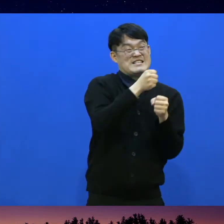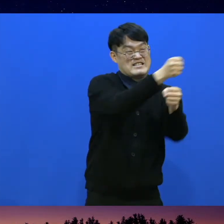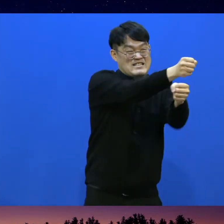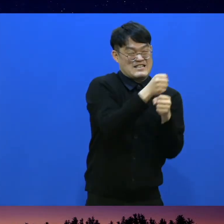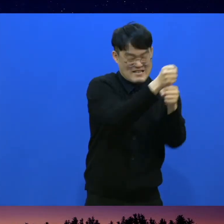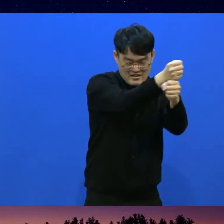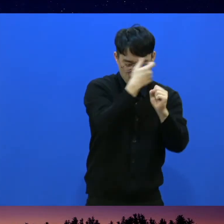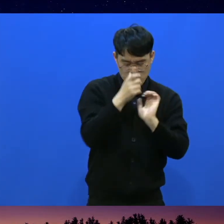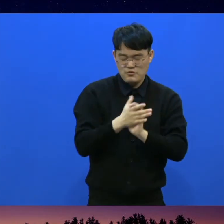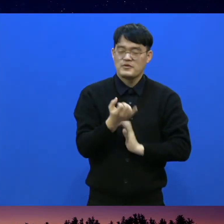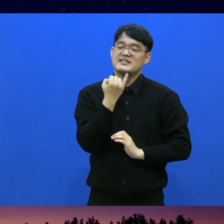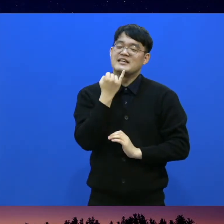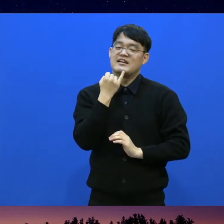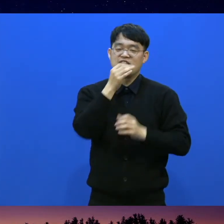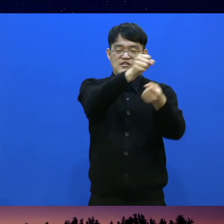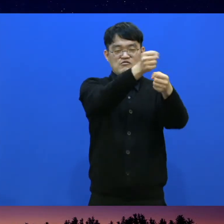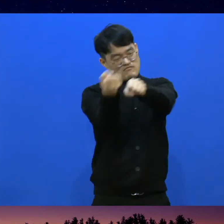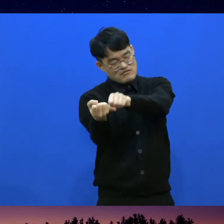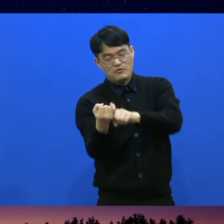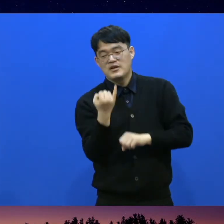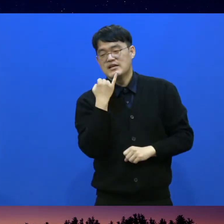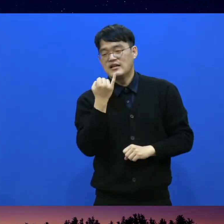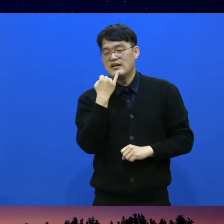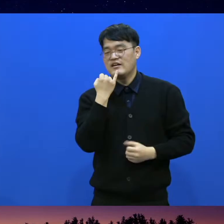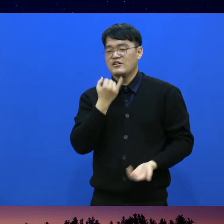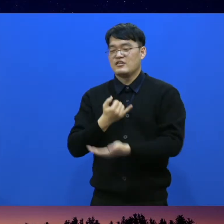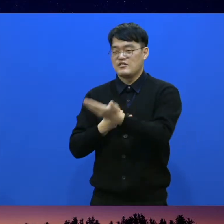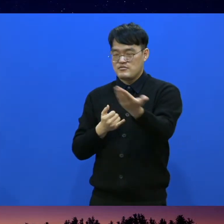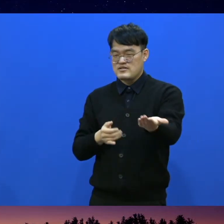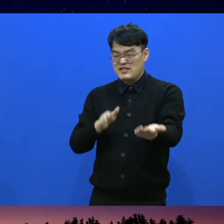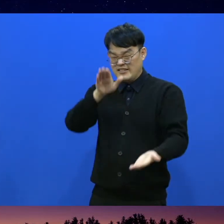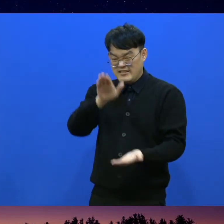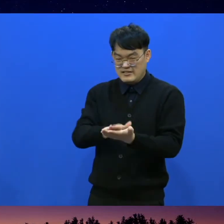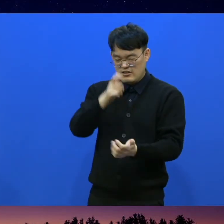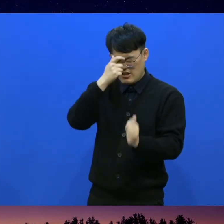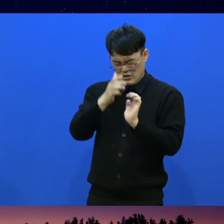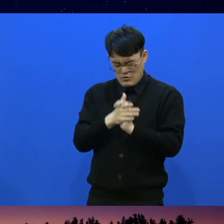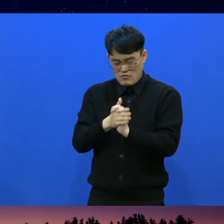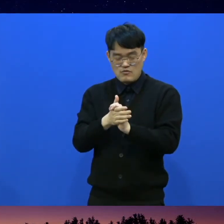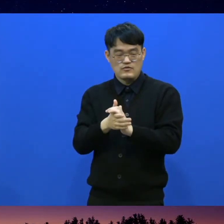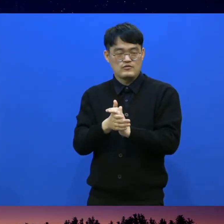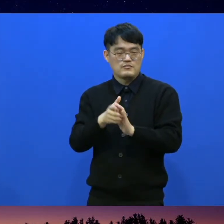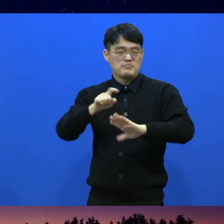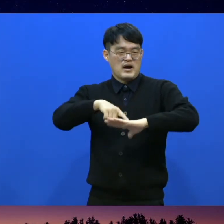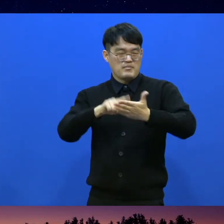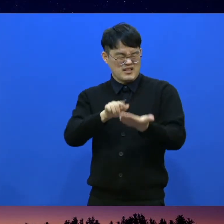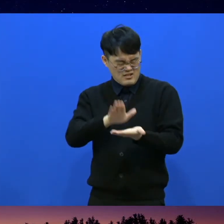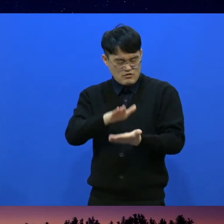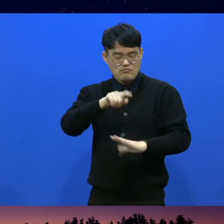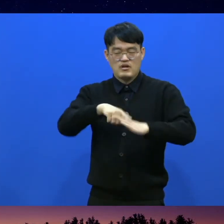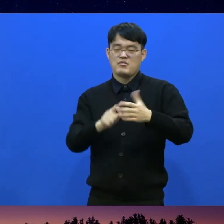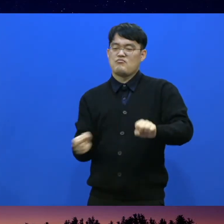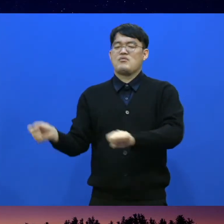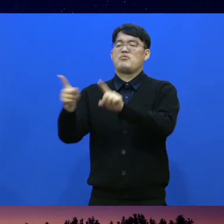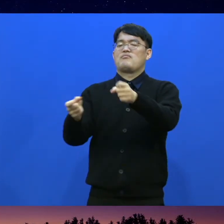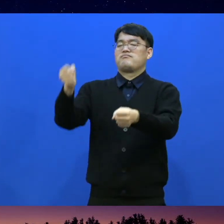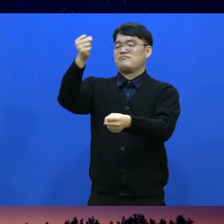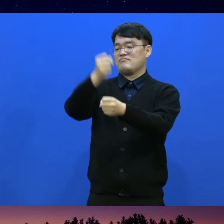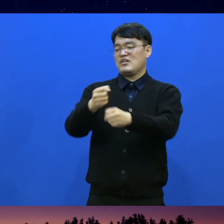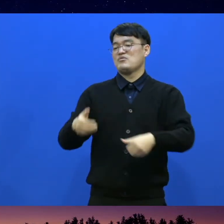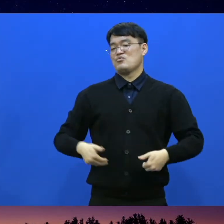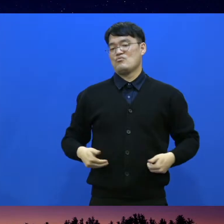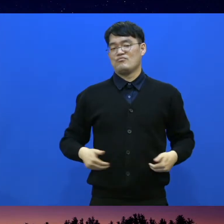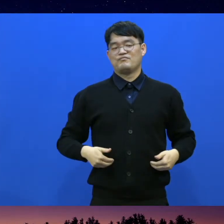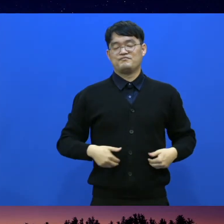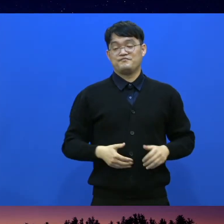하여튼 산기도 하시고 이 야성이 살아나요. 야성이. 그래서 한국교회가 사는 길은 기도밖에 없어요 지금.